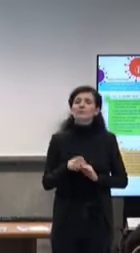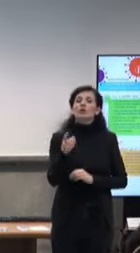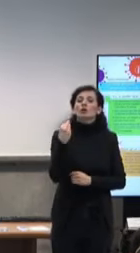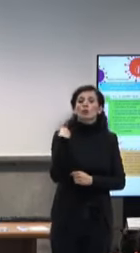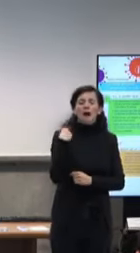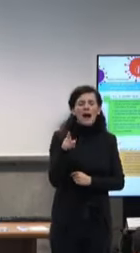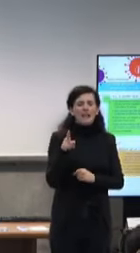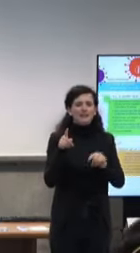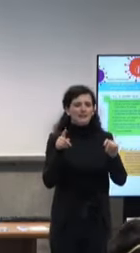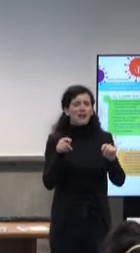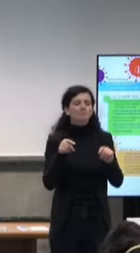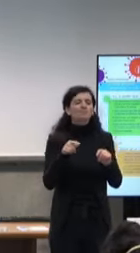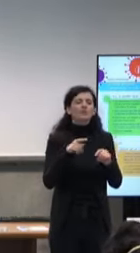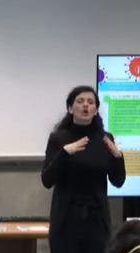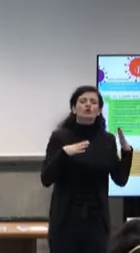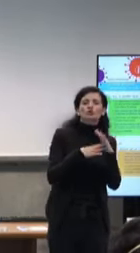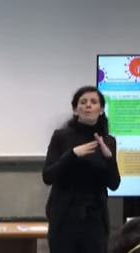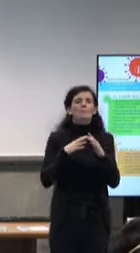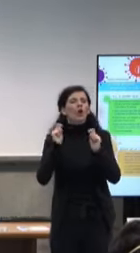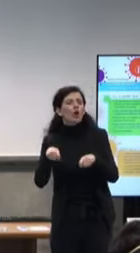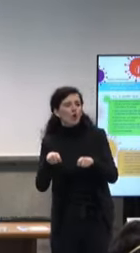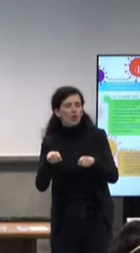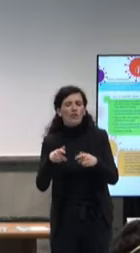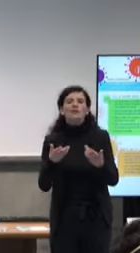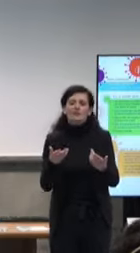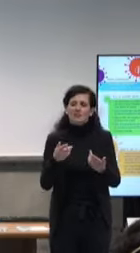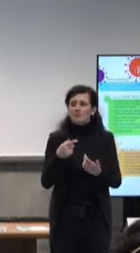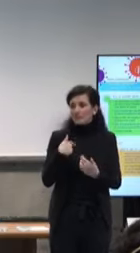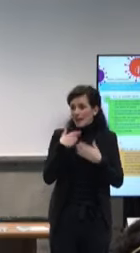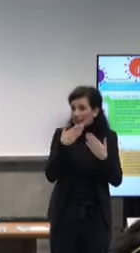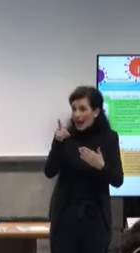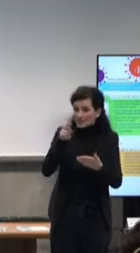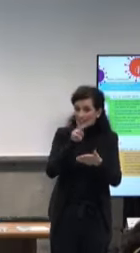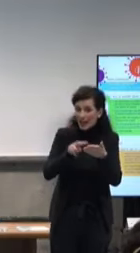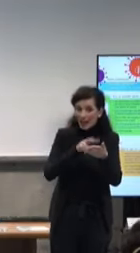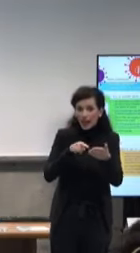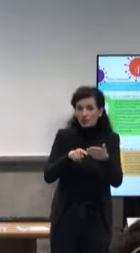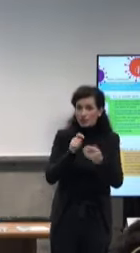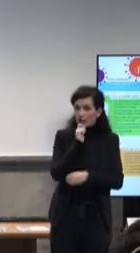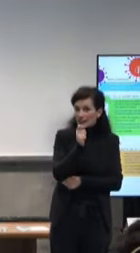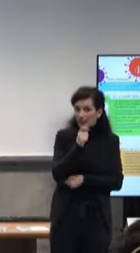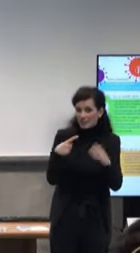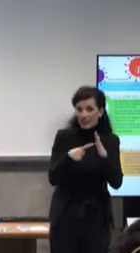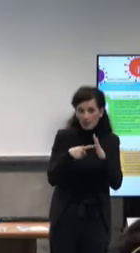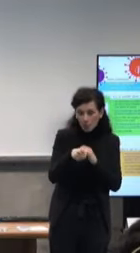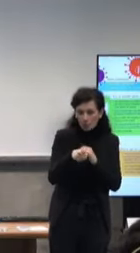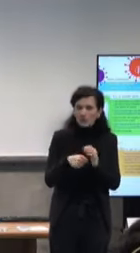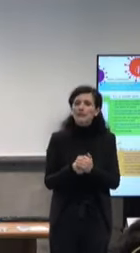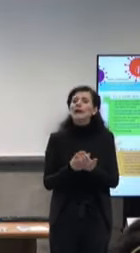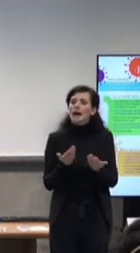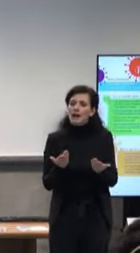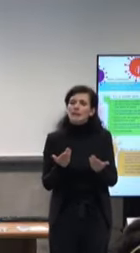quell'intervista la ringrazio per averla letta è era una delle misure che si stanno